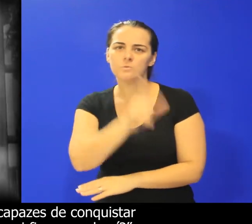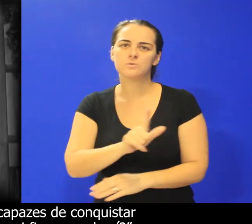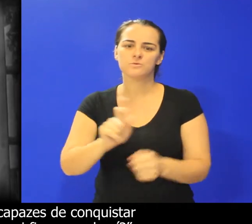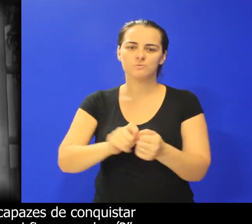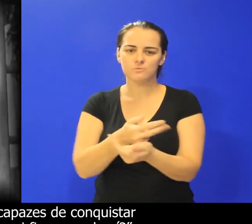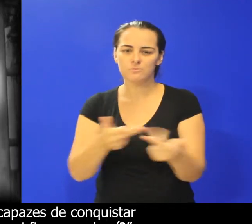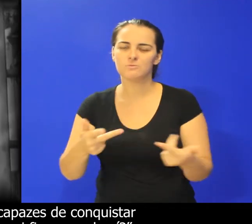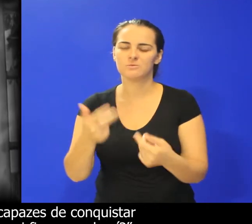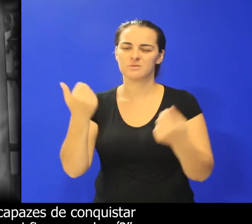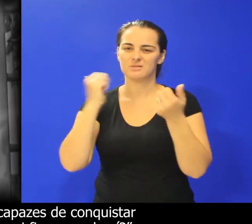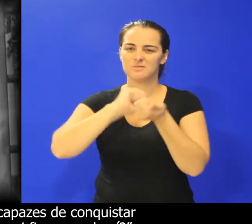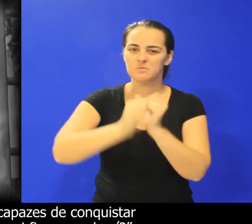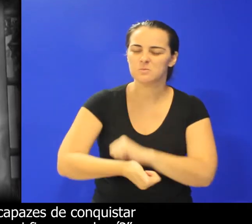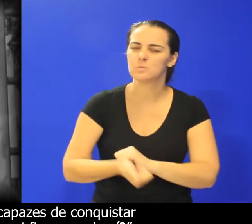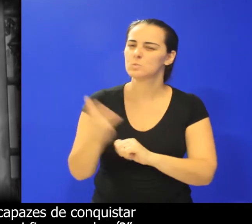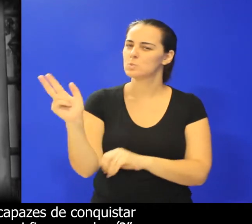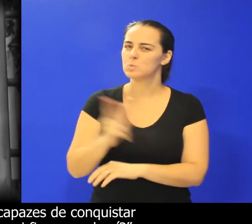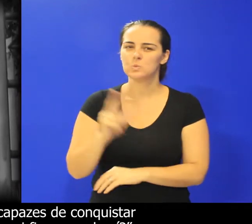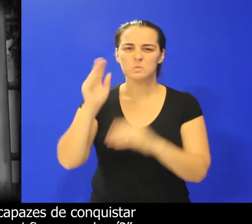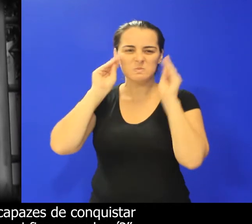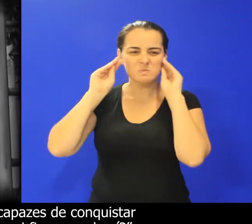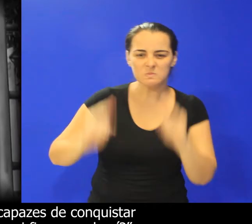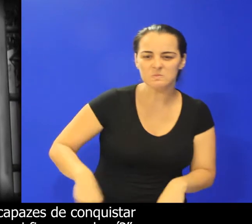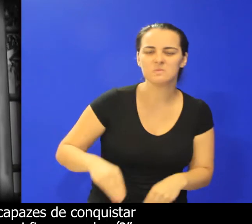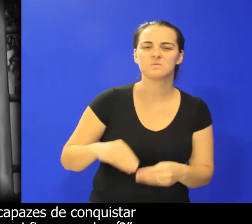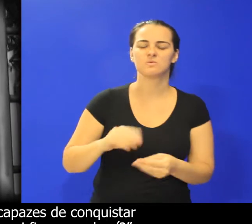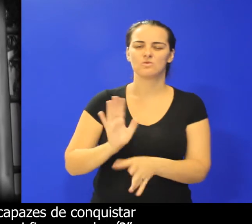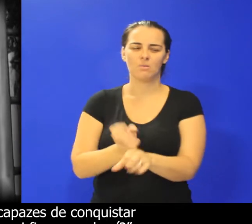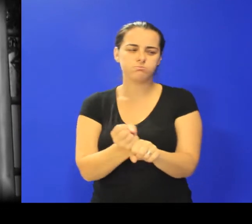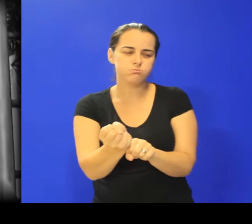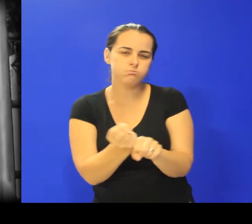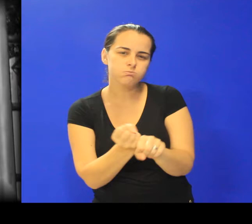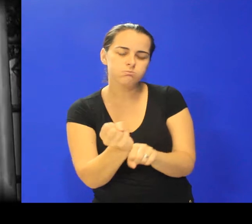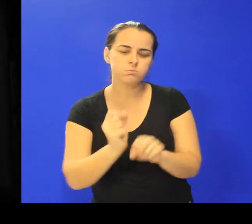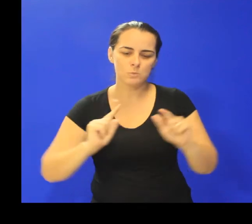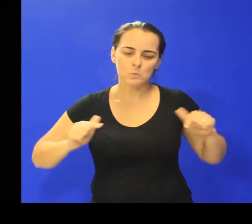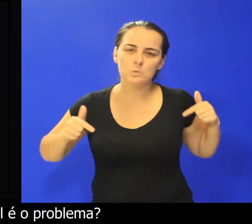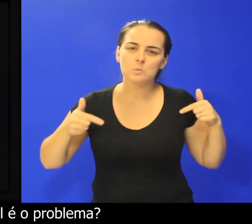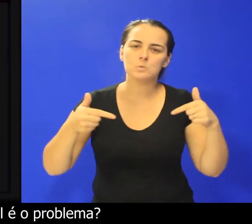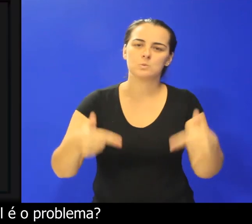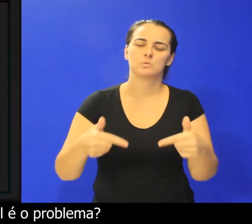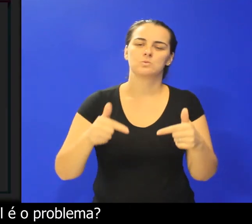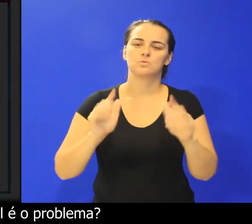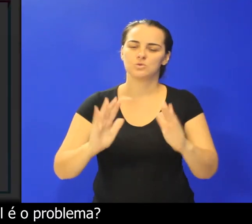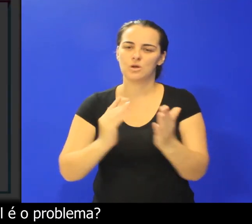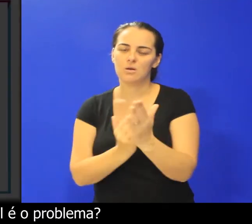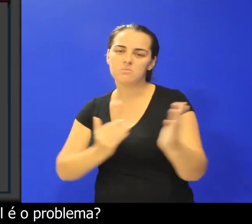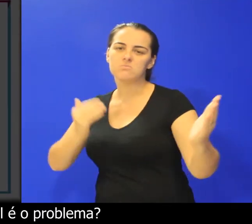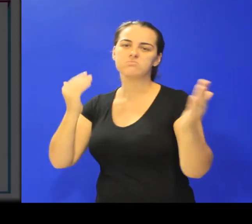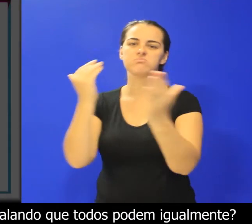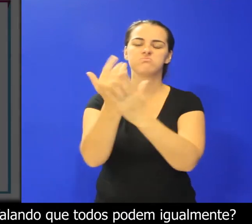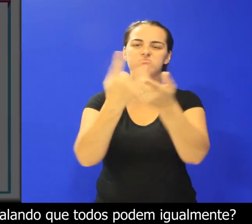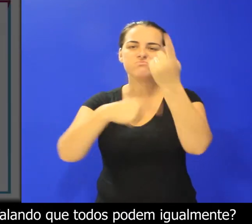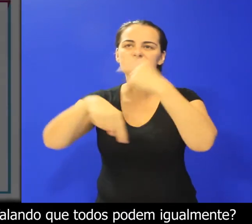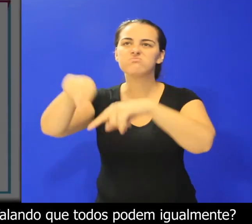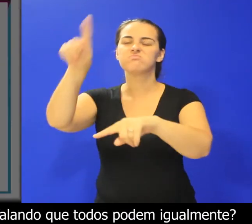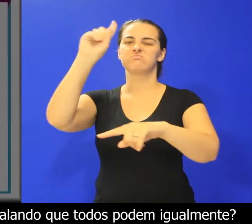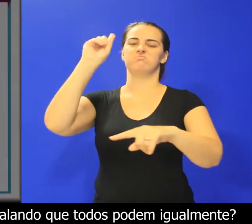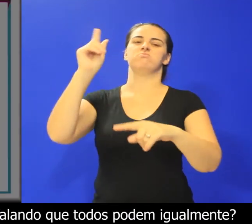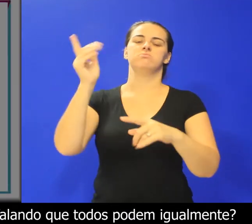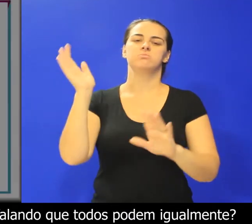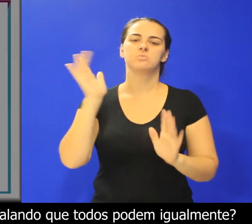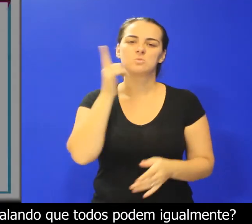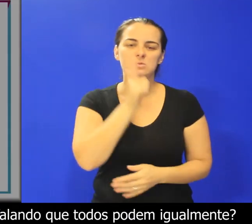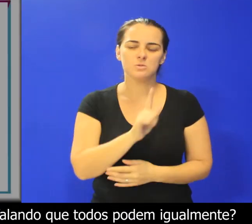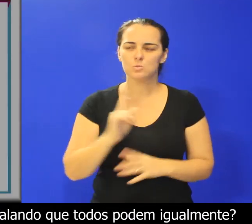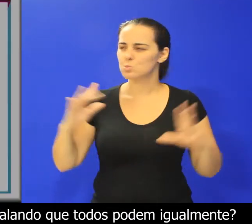capazes de conquistar o mundo. E você, vai ficar parado aí? Ué, mas qual o problema? Não tá valorizando a